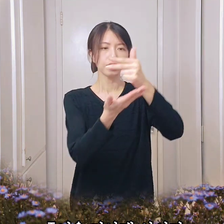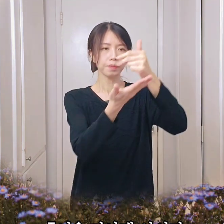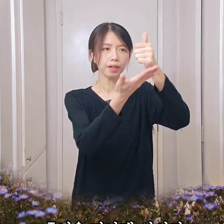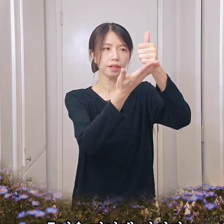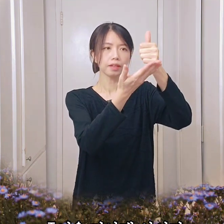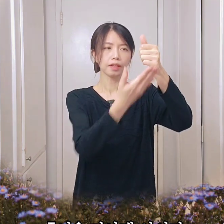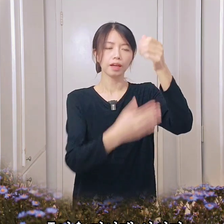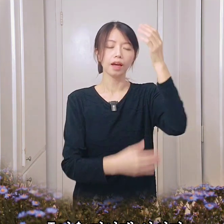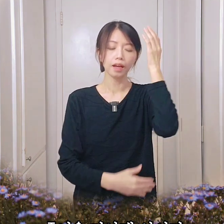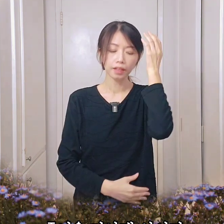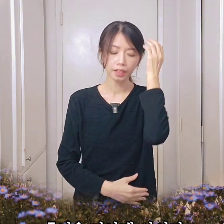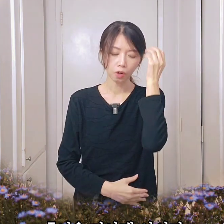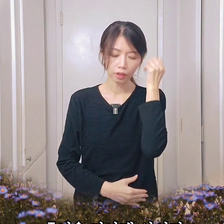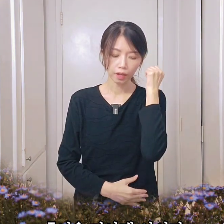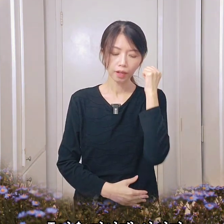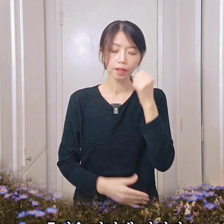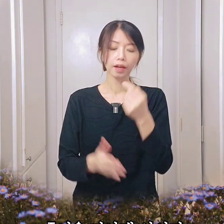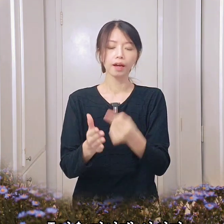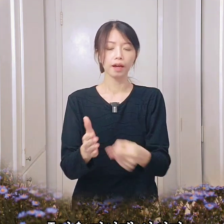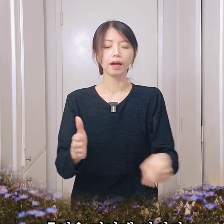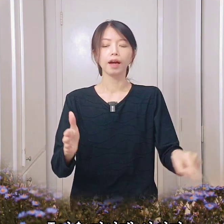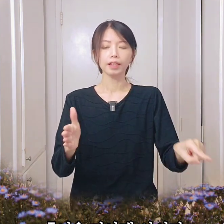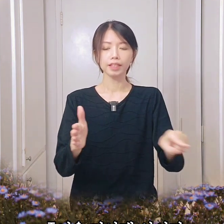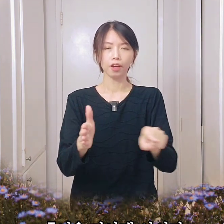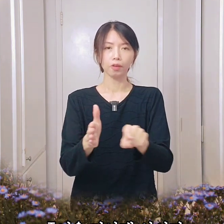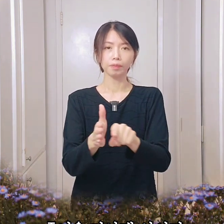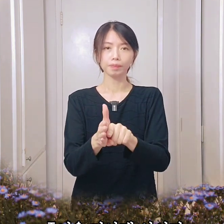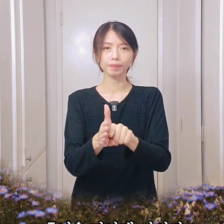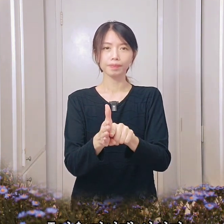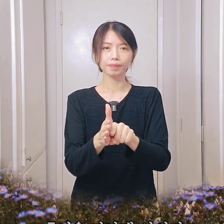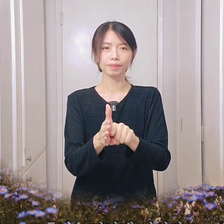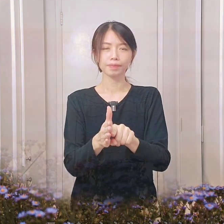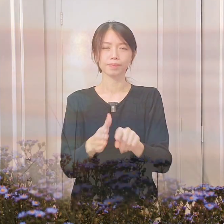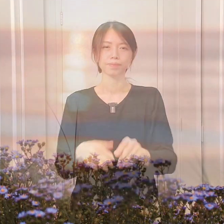됩니다. 주님을 기억해 하시려.